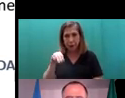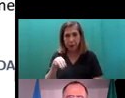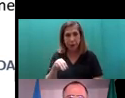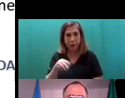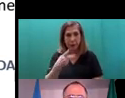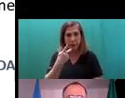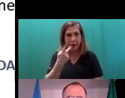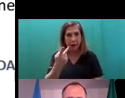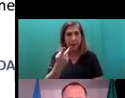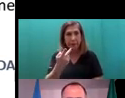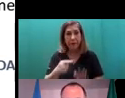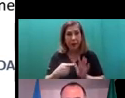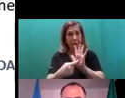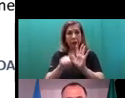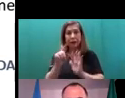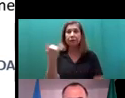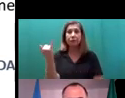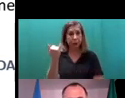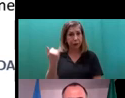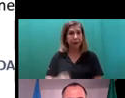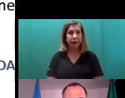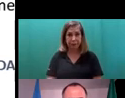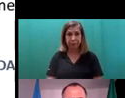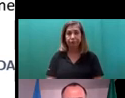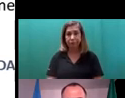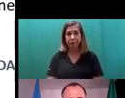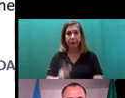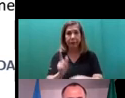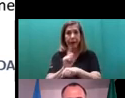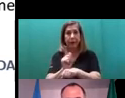Este slide é muito importante porque a gestão,